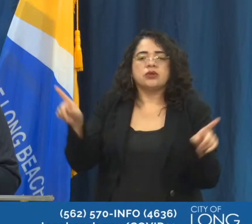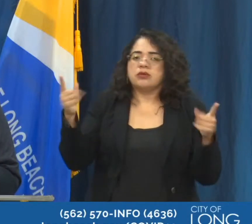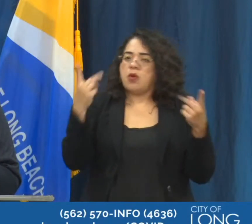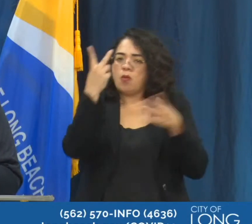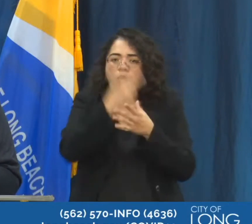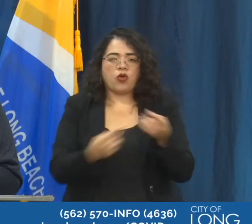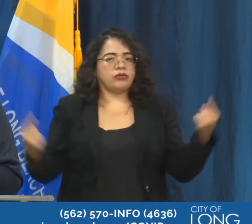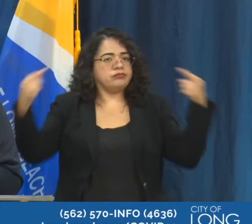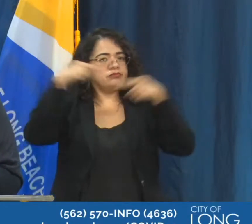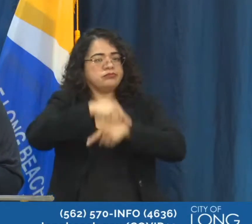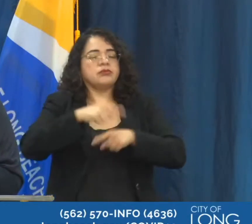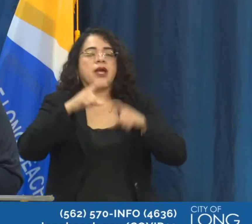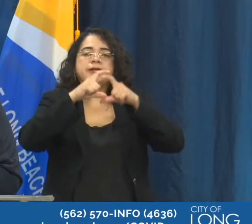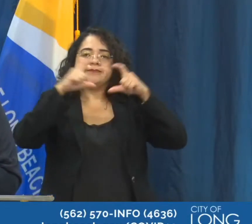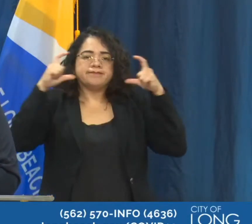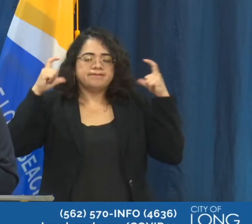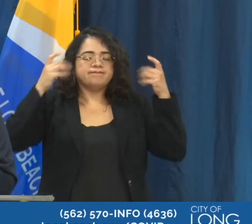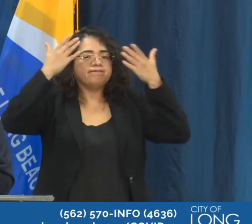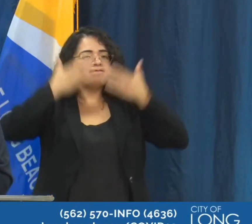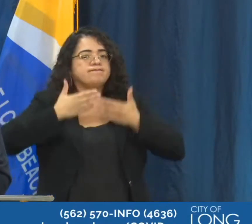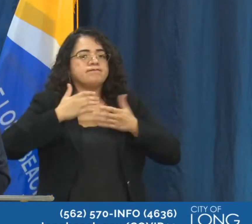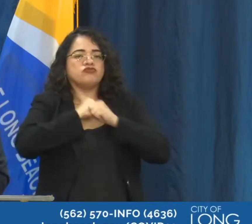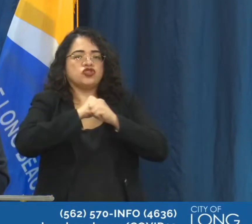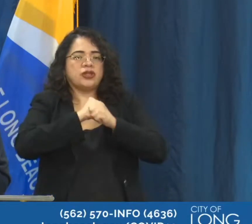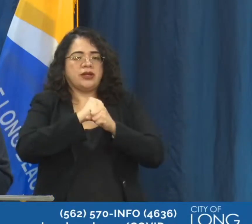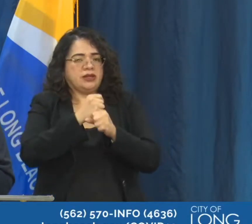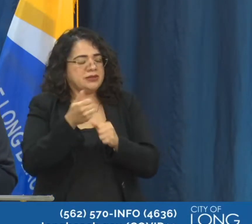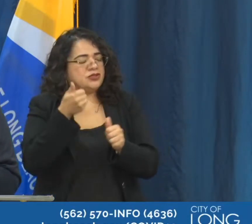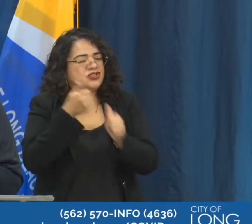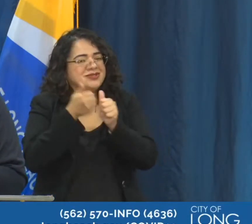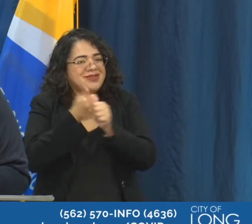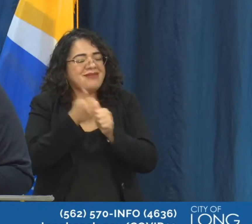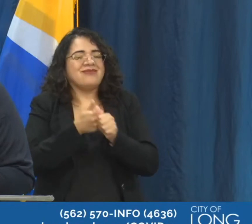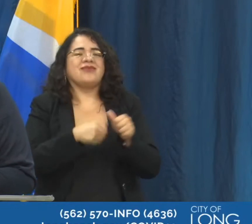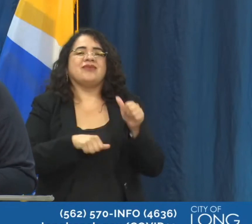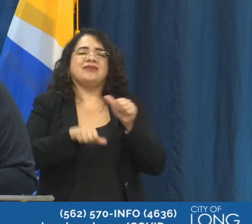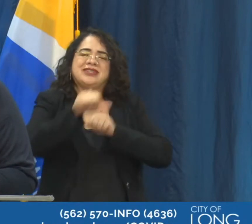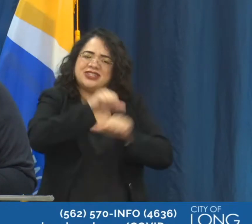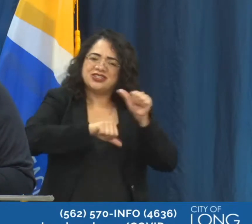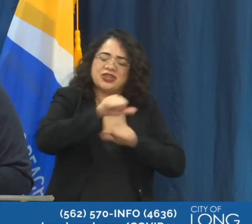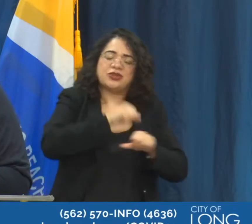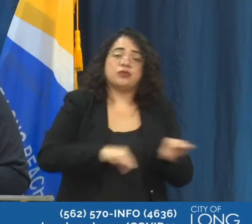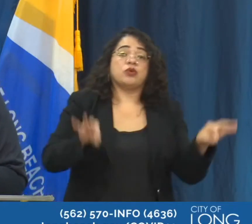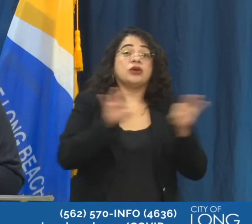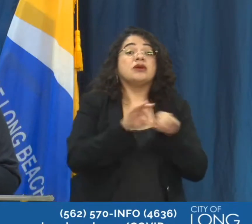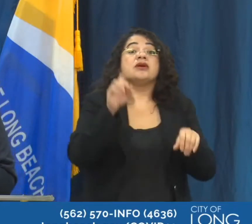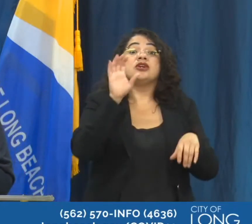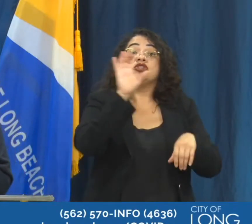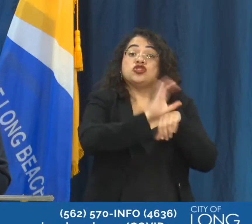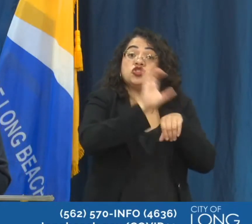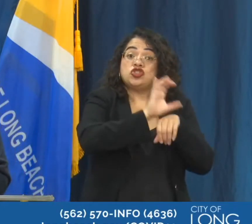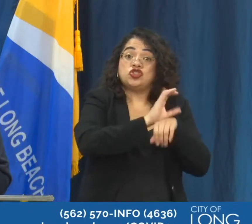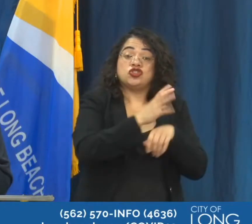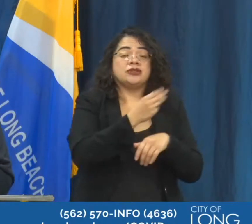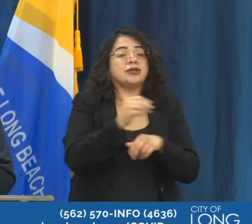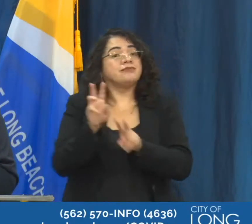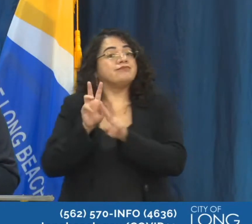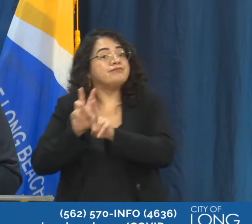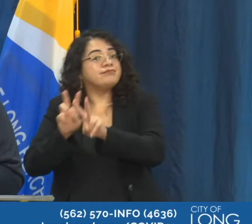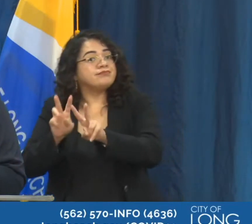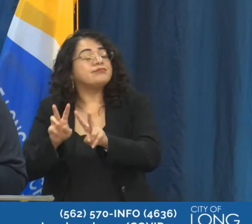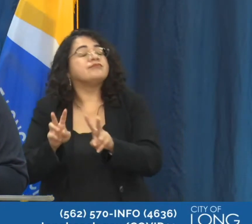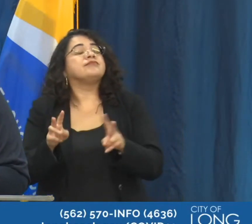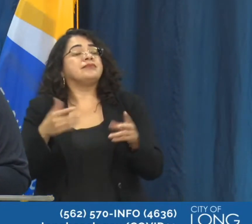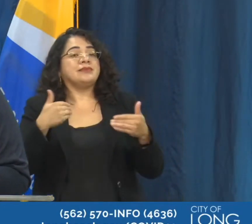seguimos reabriendo la economía también ya sabemos que viamos reabierto las iglesias y funerarias pero si hay un poquito